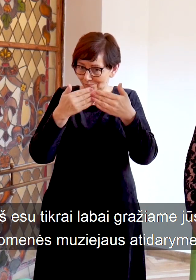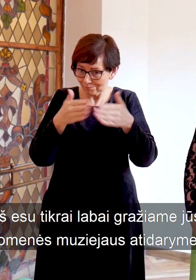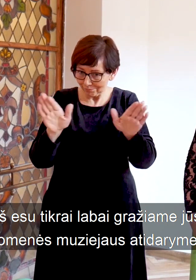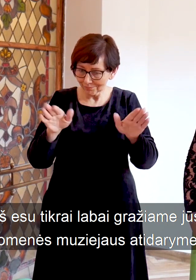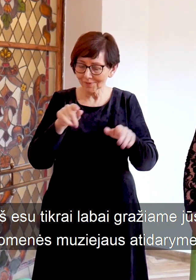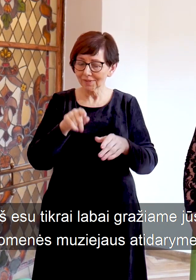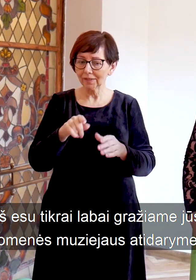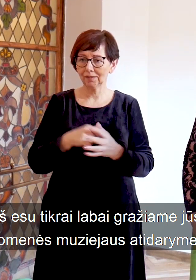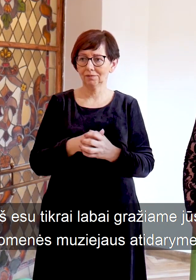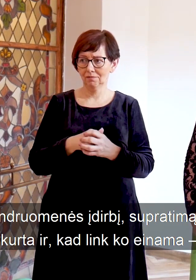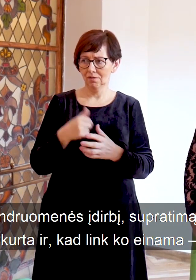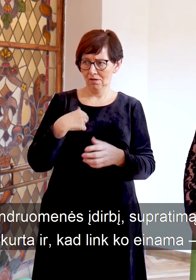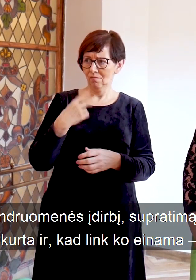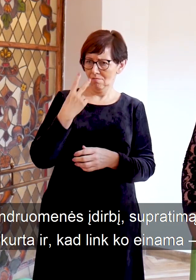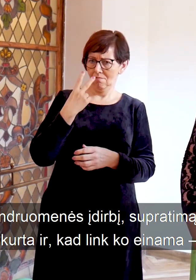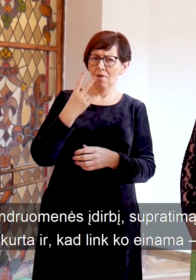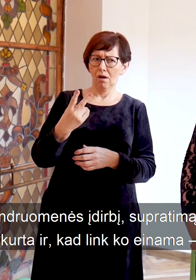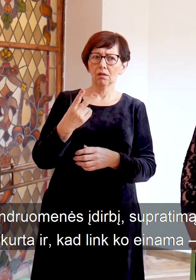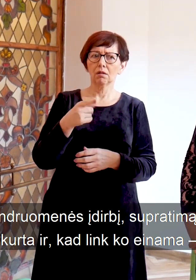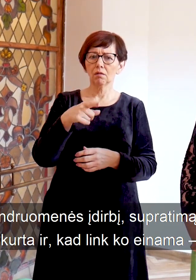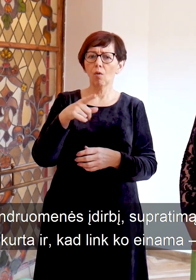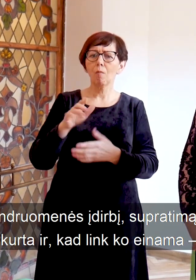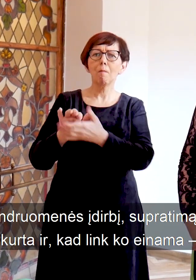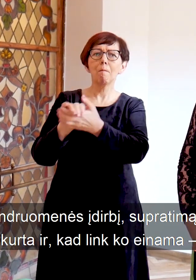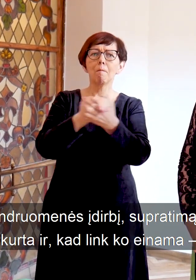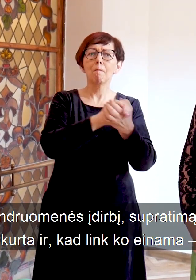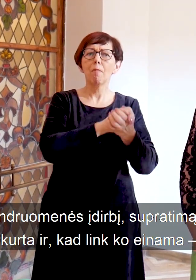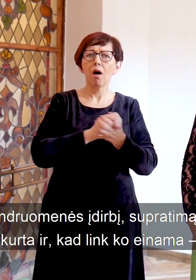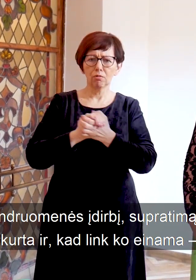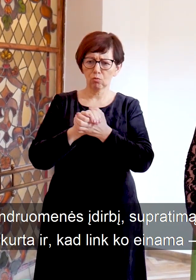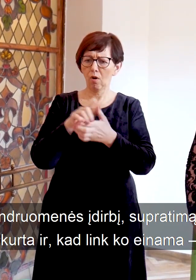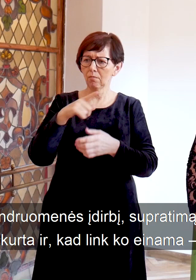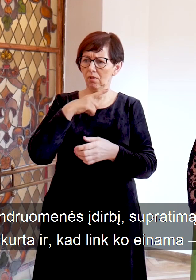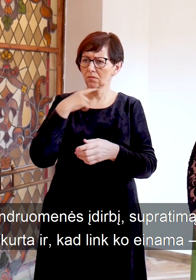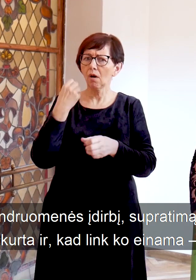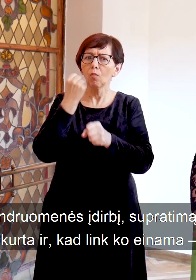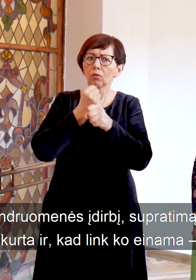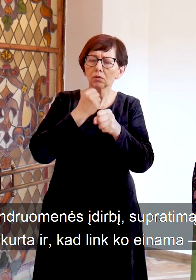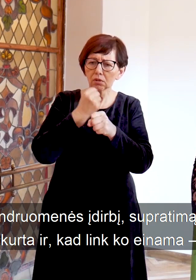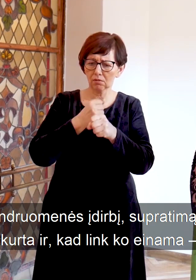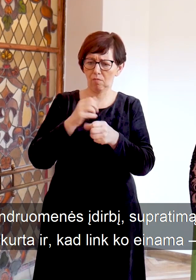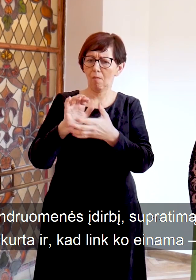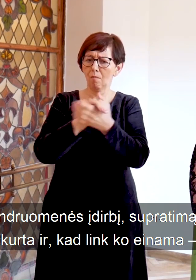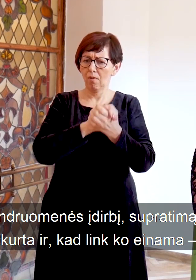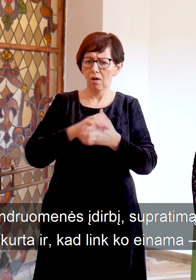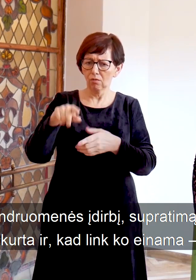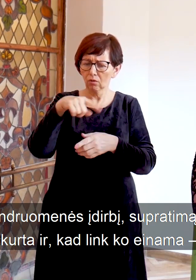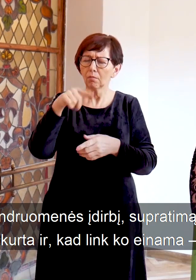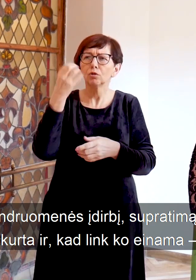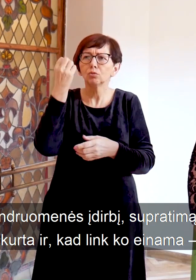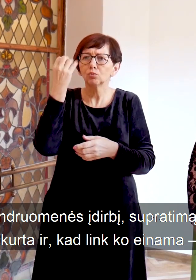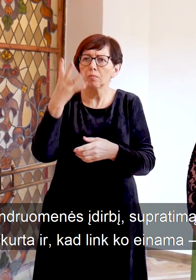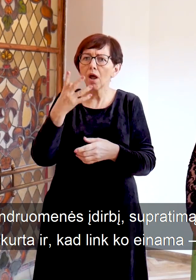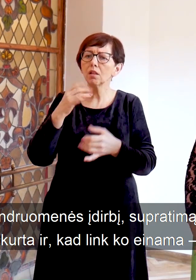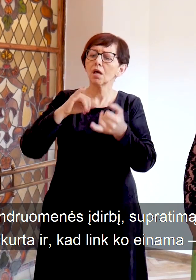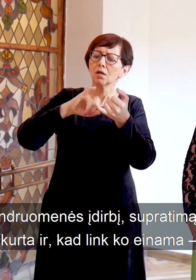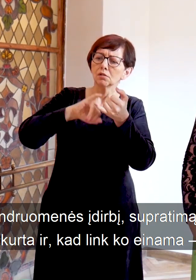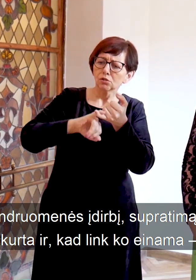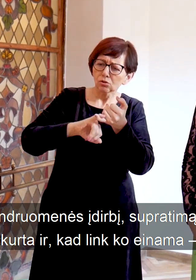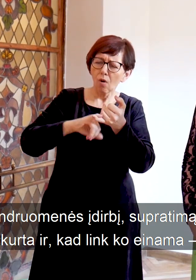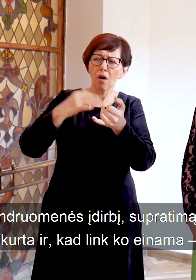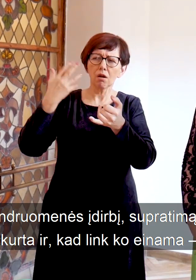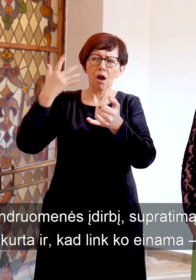tikrai matau labai didelę bendruomenės įdirbį, supratimą, kad istorija, tai kas buvo, kas sukurta